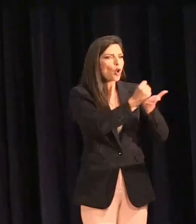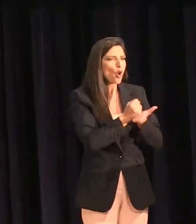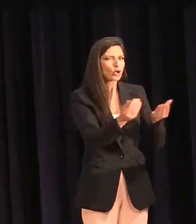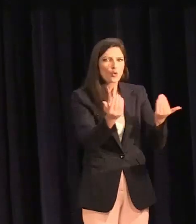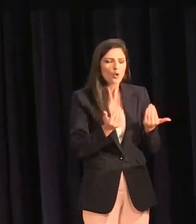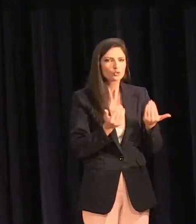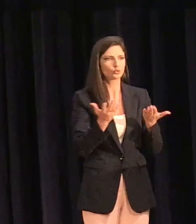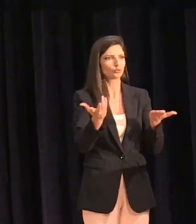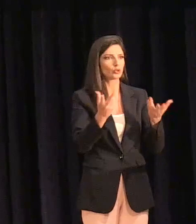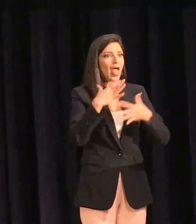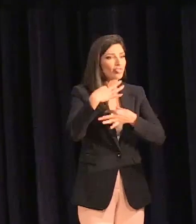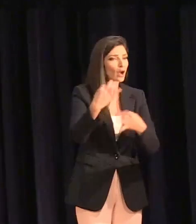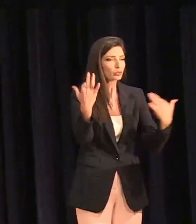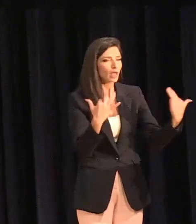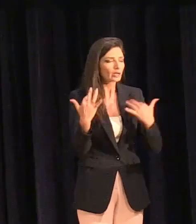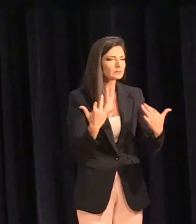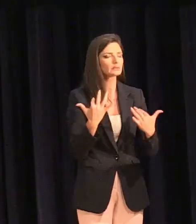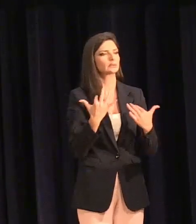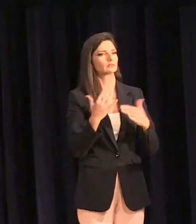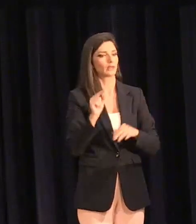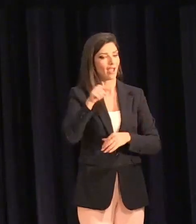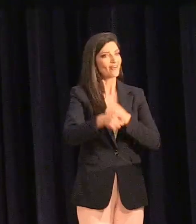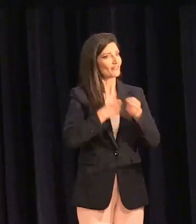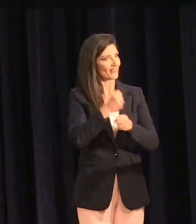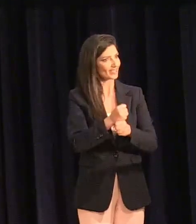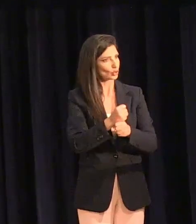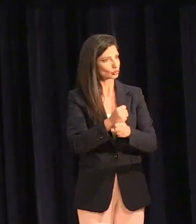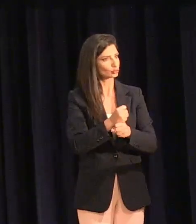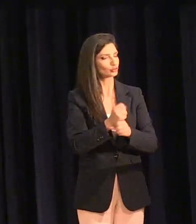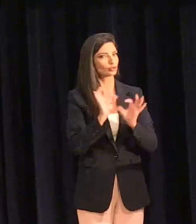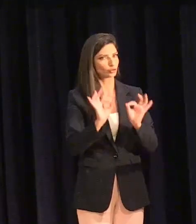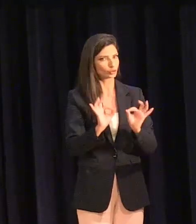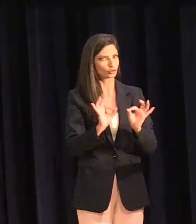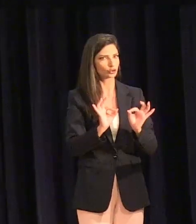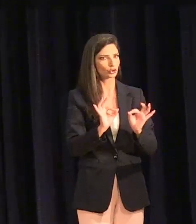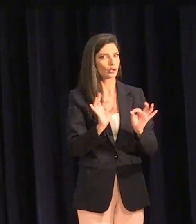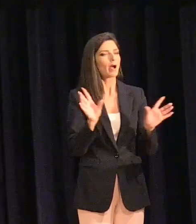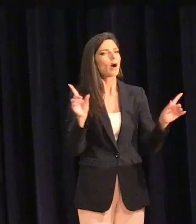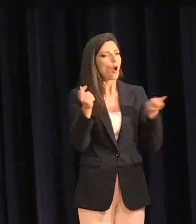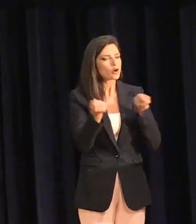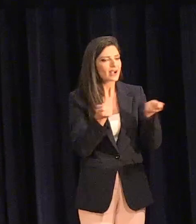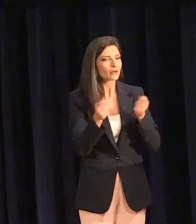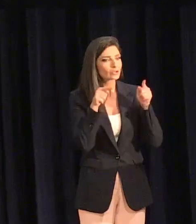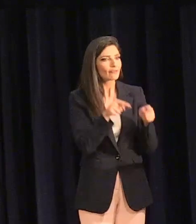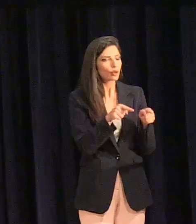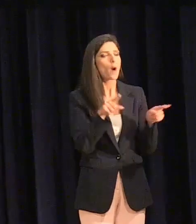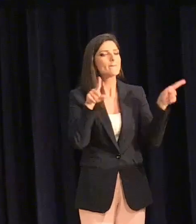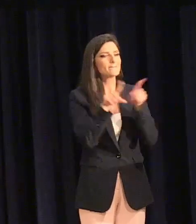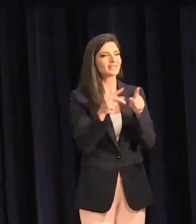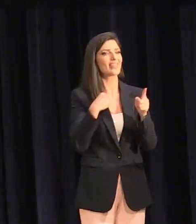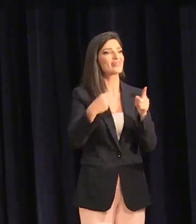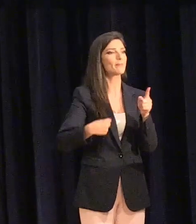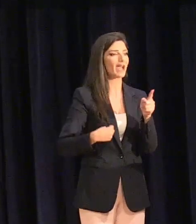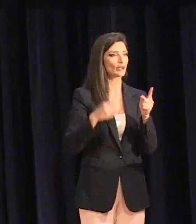διοργανωτών. Φέτος και κάθε χρόνο συνδιοργανωτές είναι το Δημαρχείο